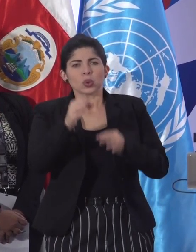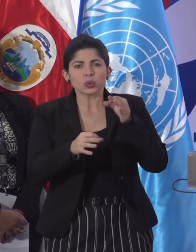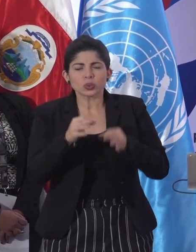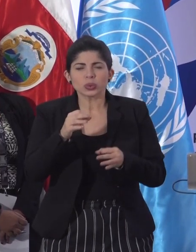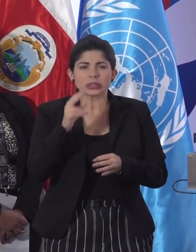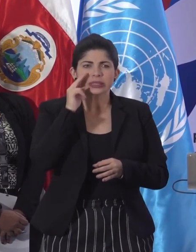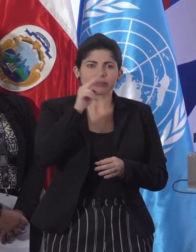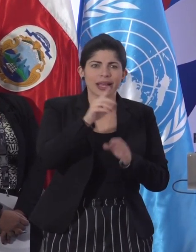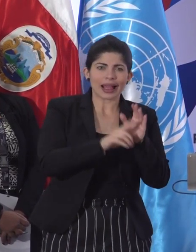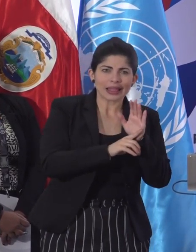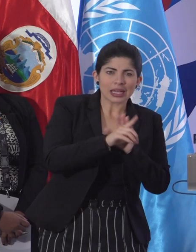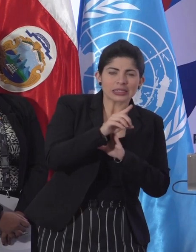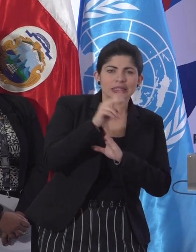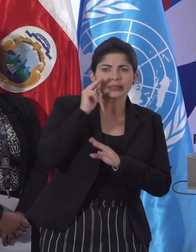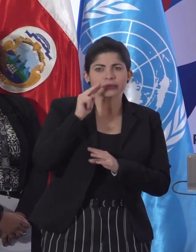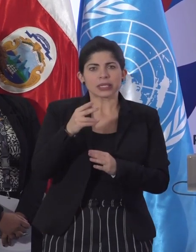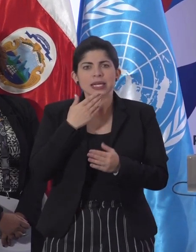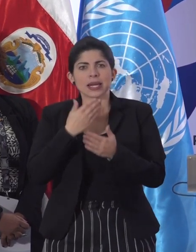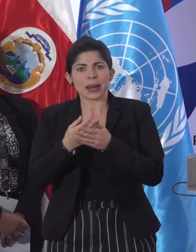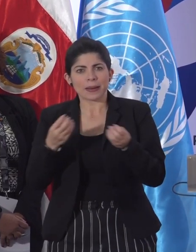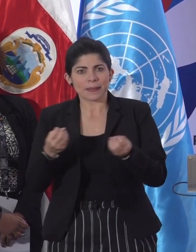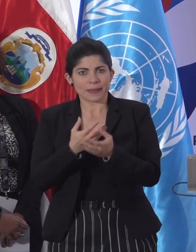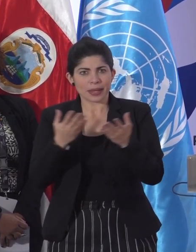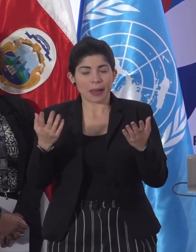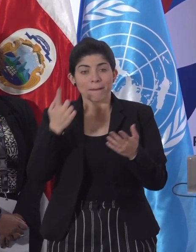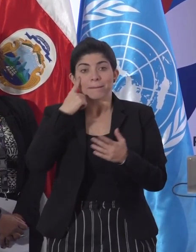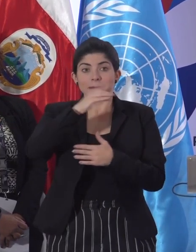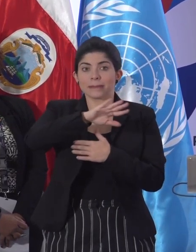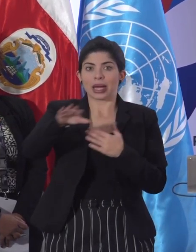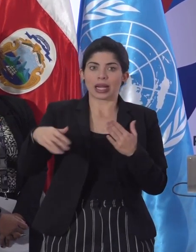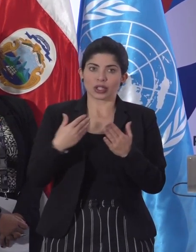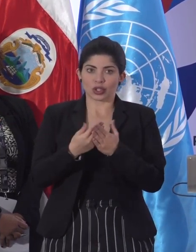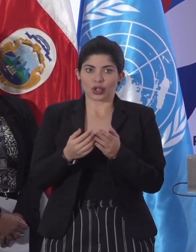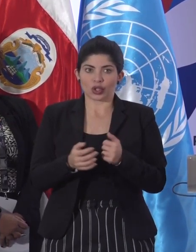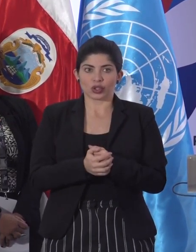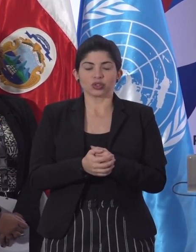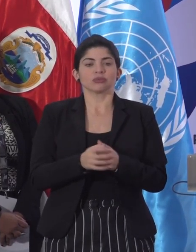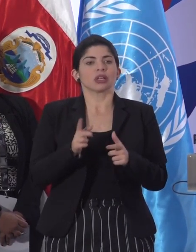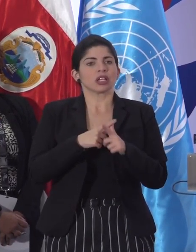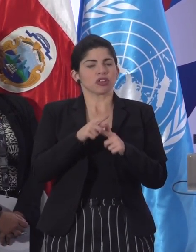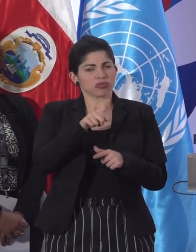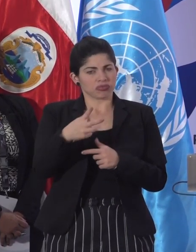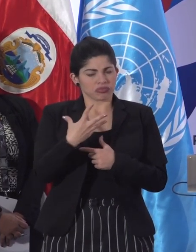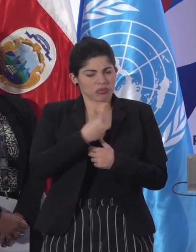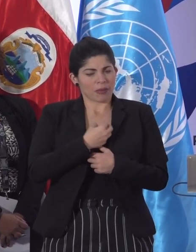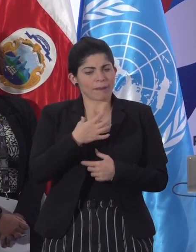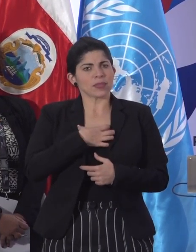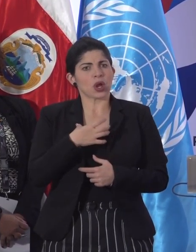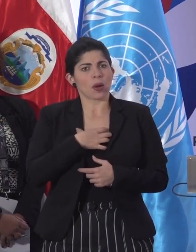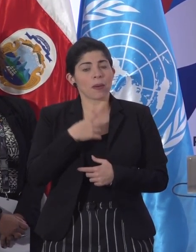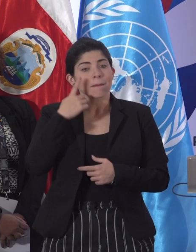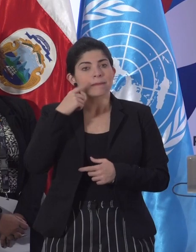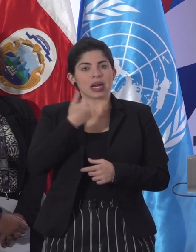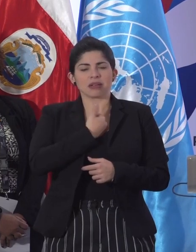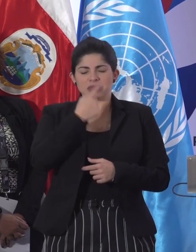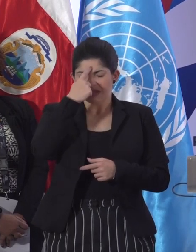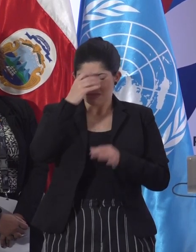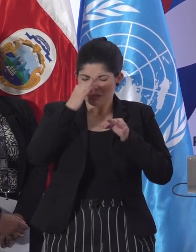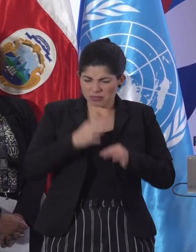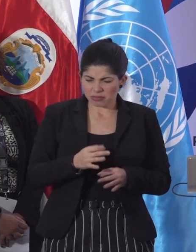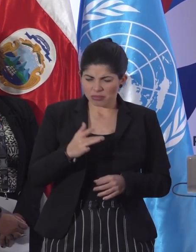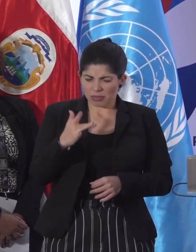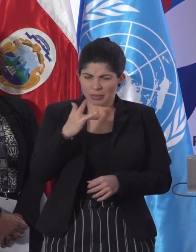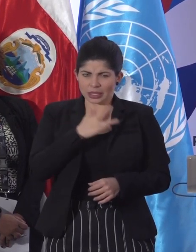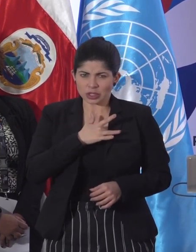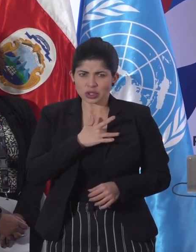mirar el desarrollo, de mirar el bienestar para todos y todas. Hagamos lo propio para que con la certeza, con la